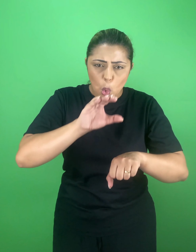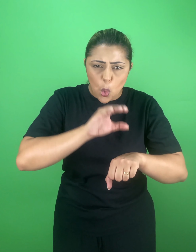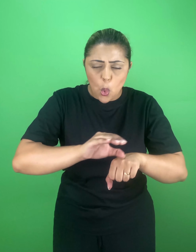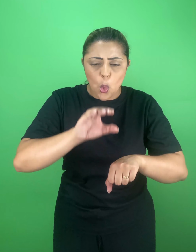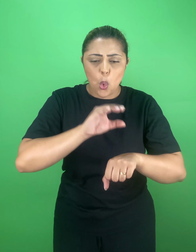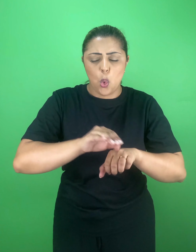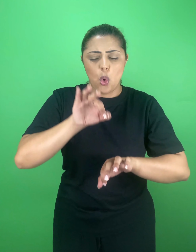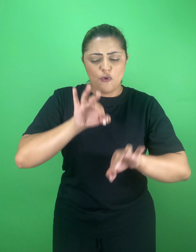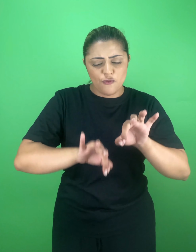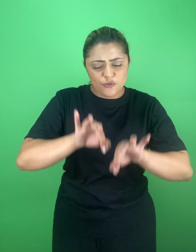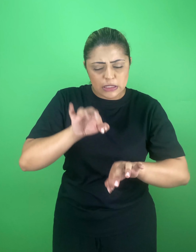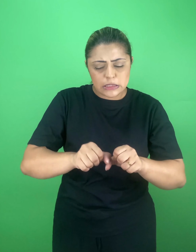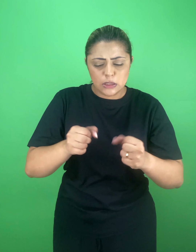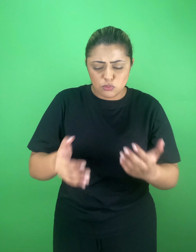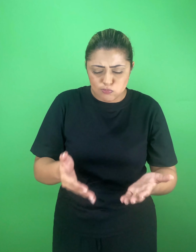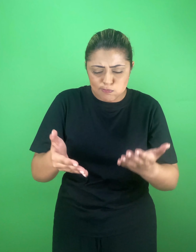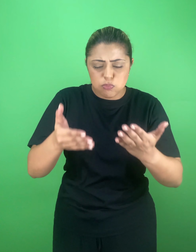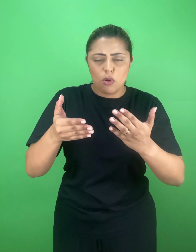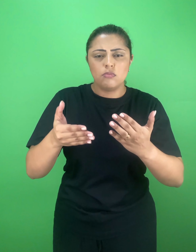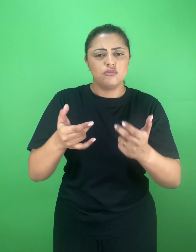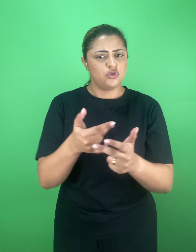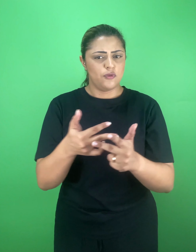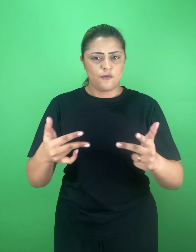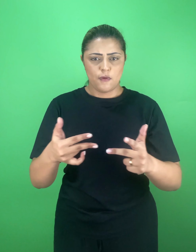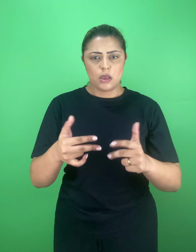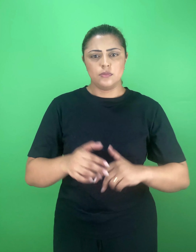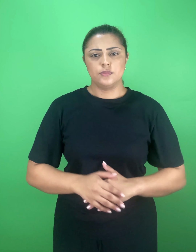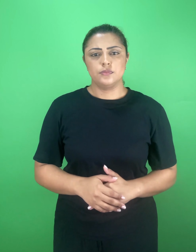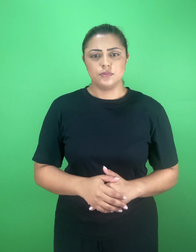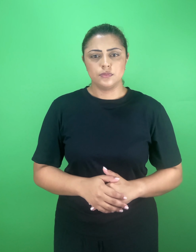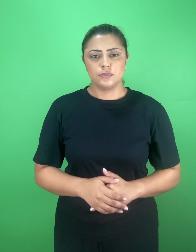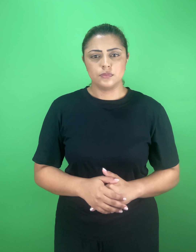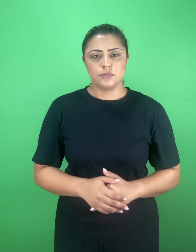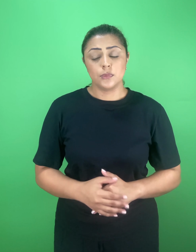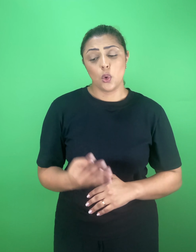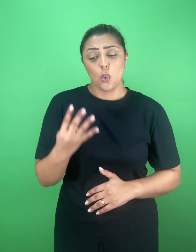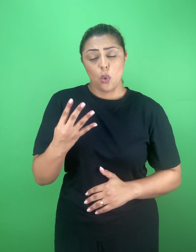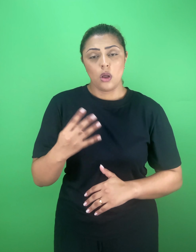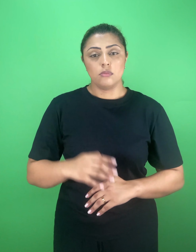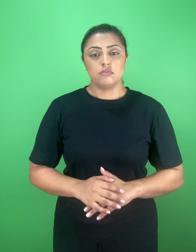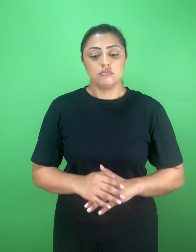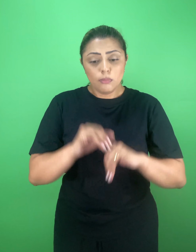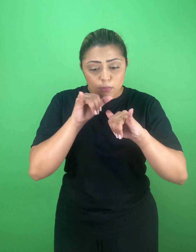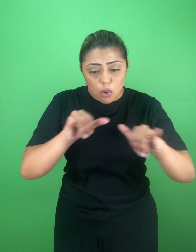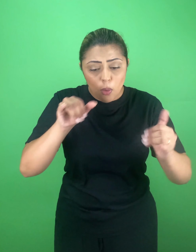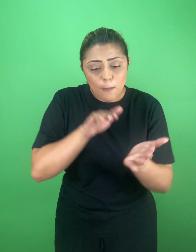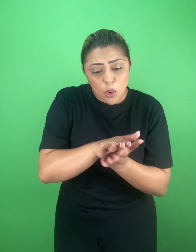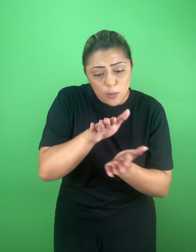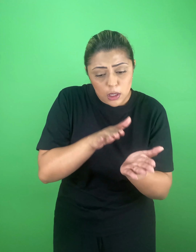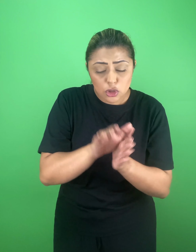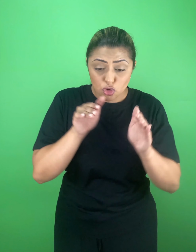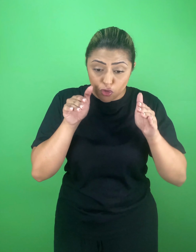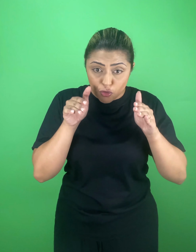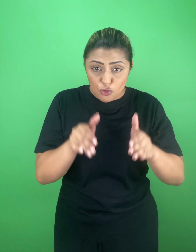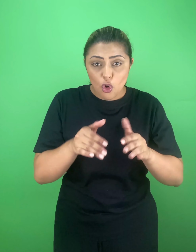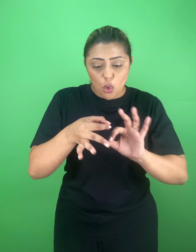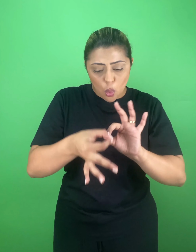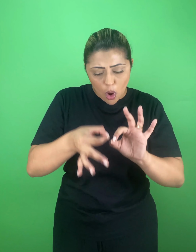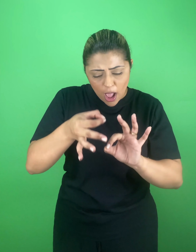realização de oficinas, cursos e ações educativas 4. Publicações na área de artesanato Ou 5.